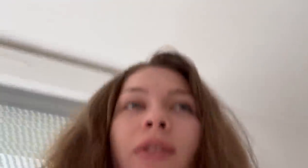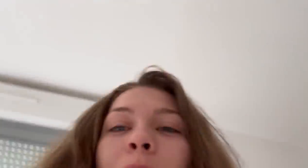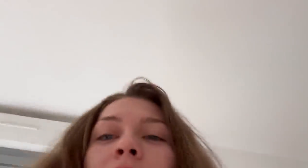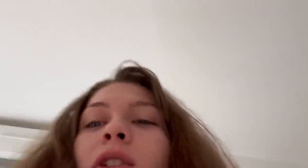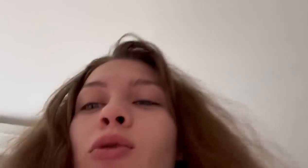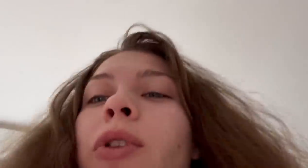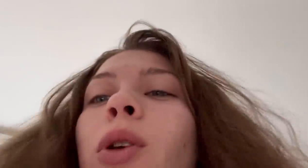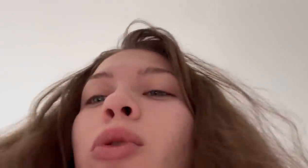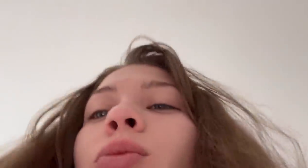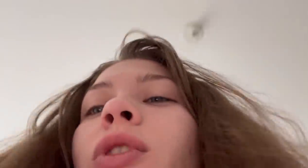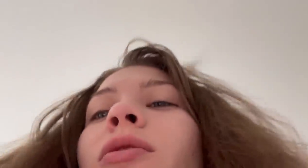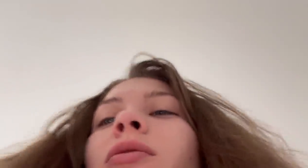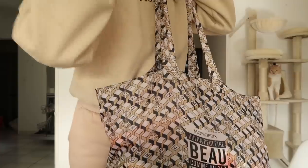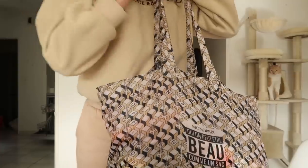pas grave, c'est un jour férié pour tout le monde.